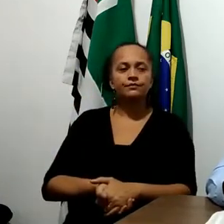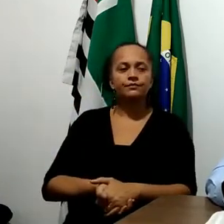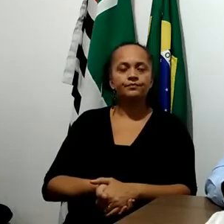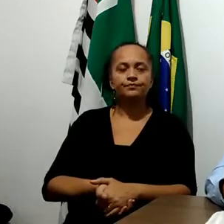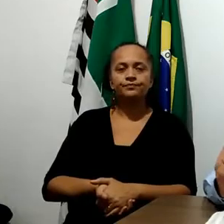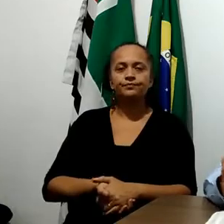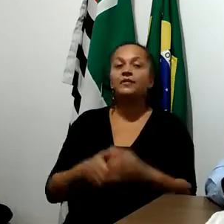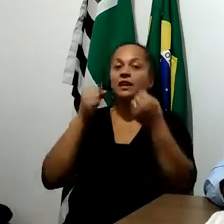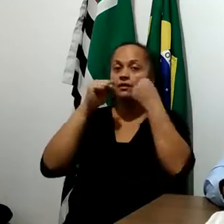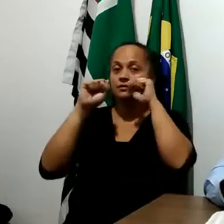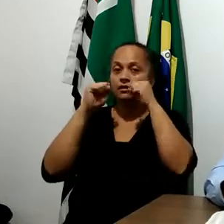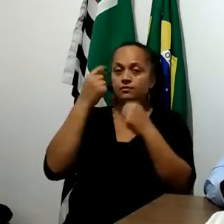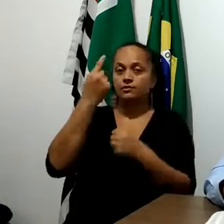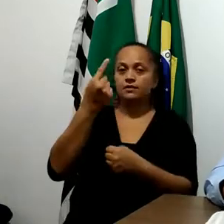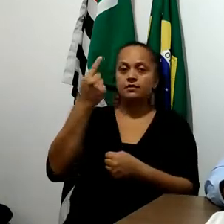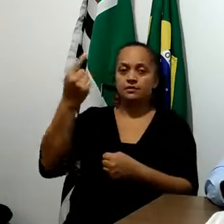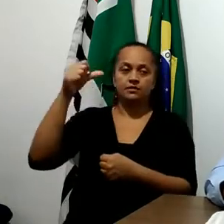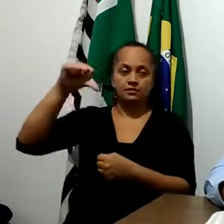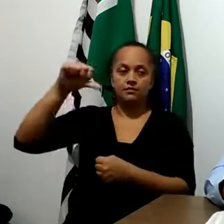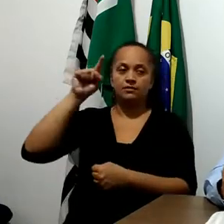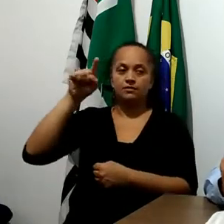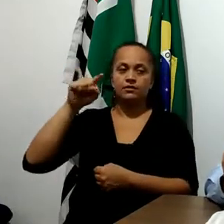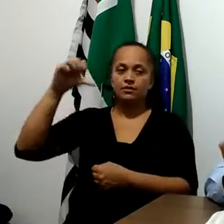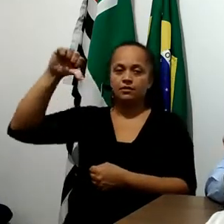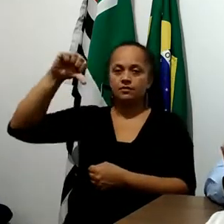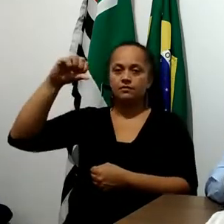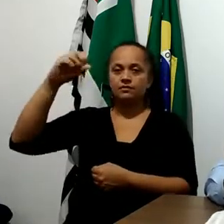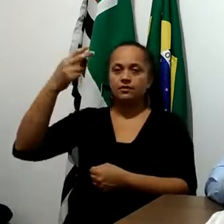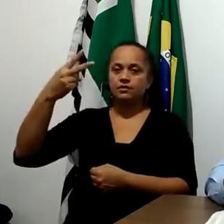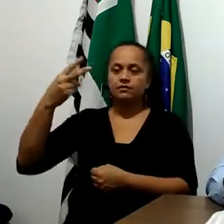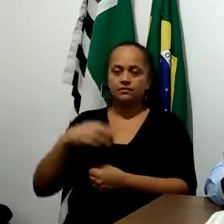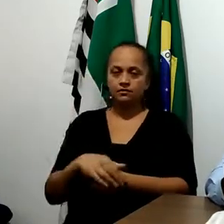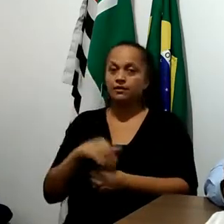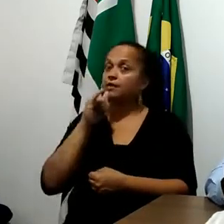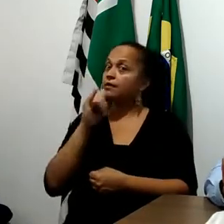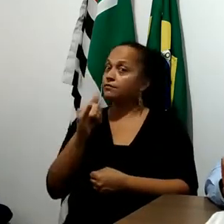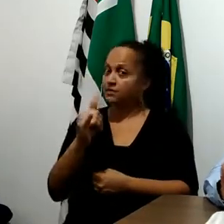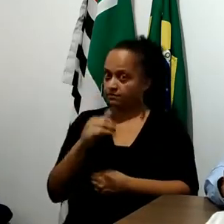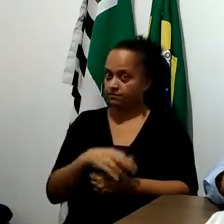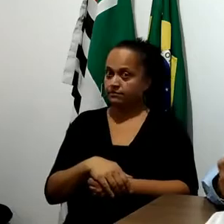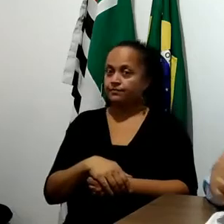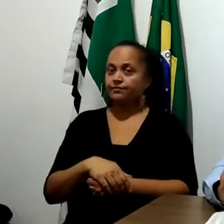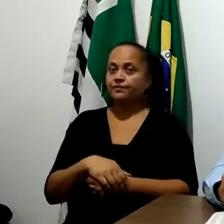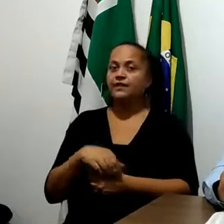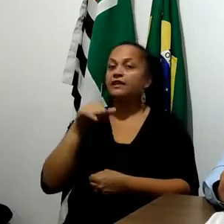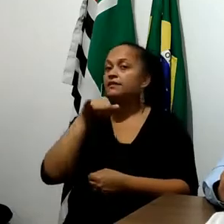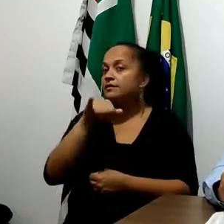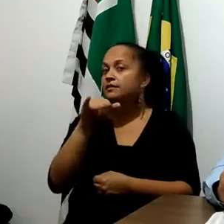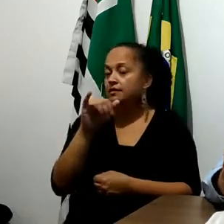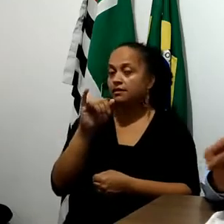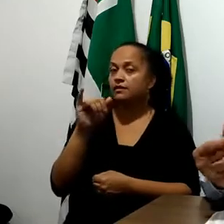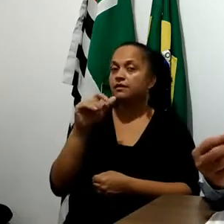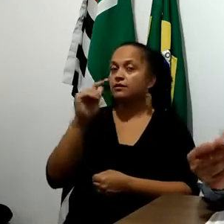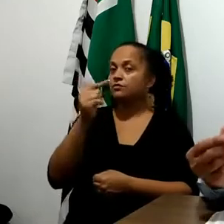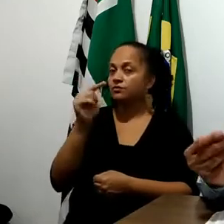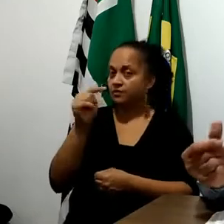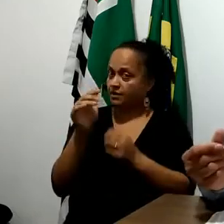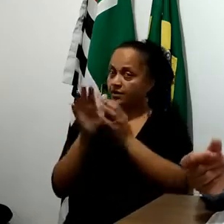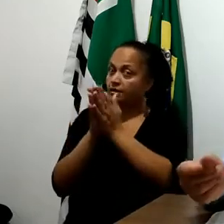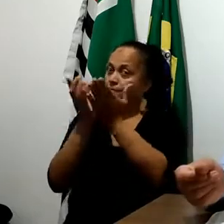119 de Salmos, versículo 92, diz assim, ó: não fosse a tua lei ter sido o meu prazer, há muito